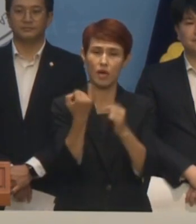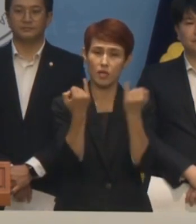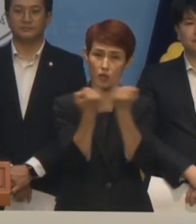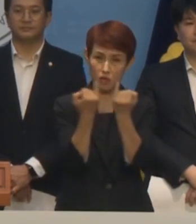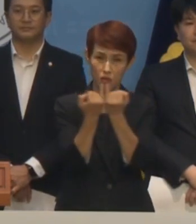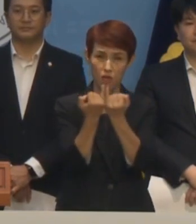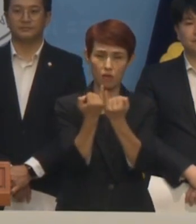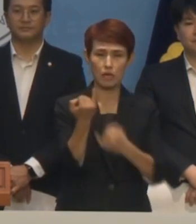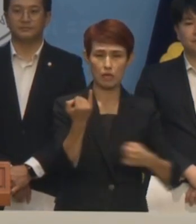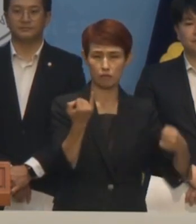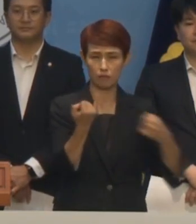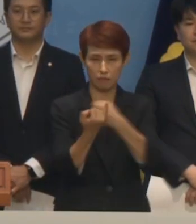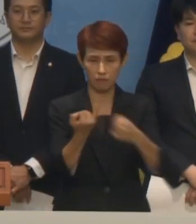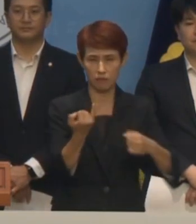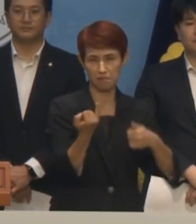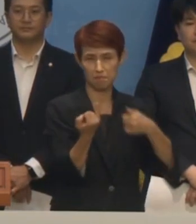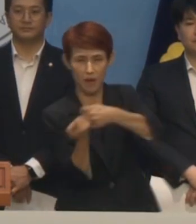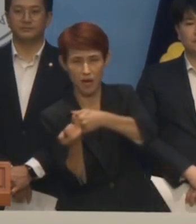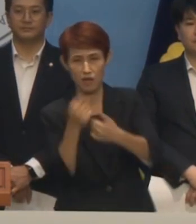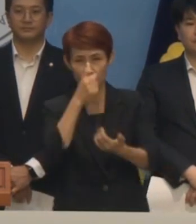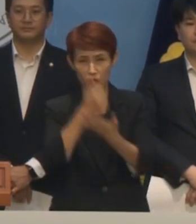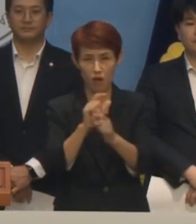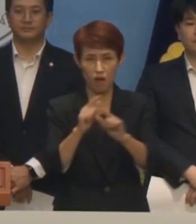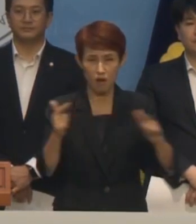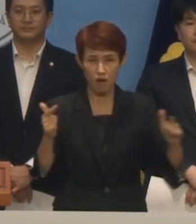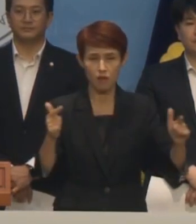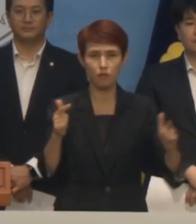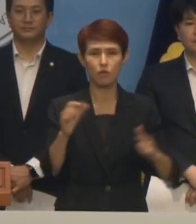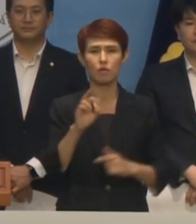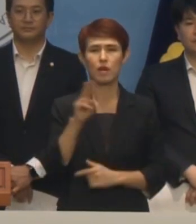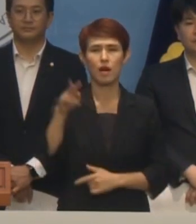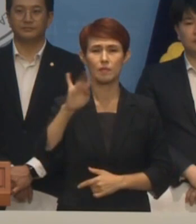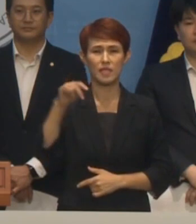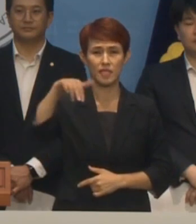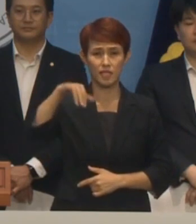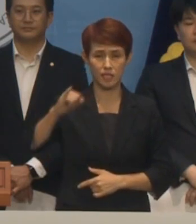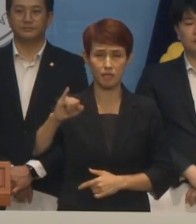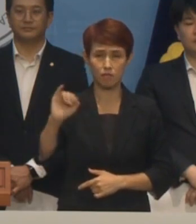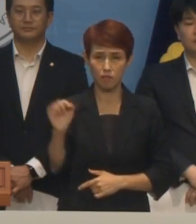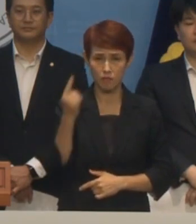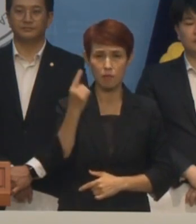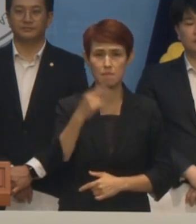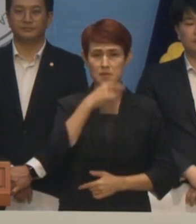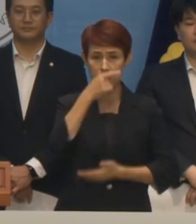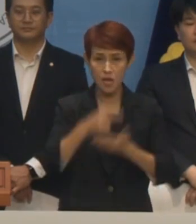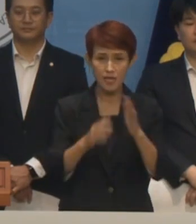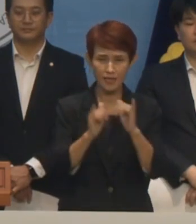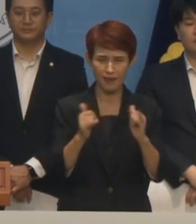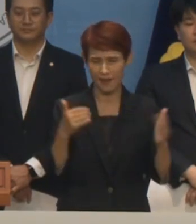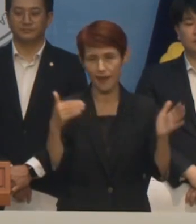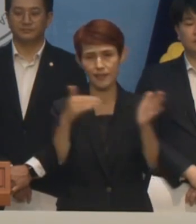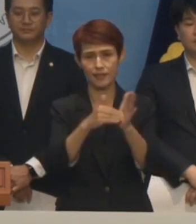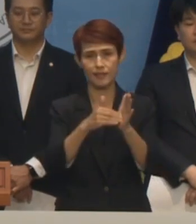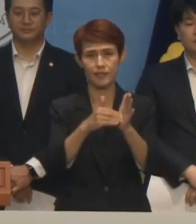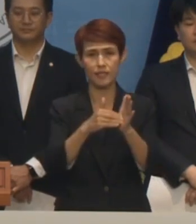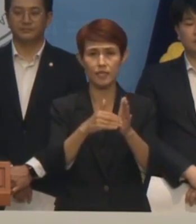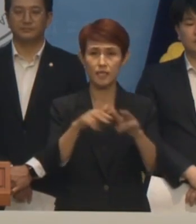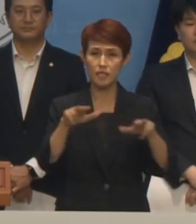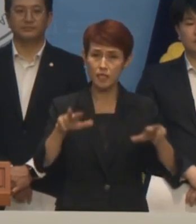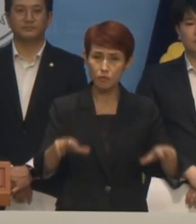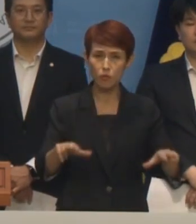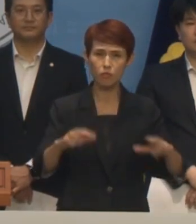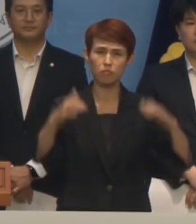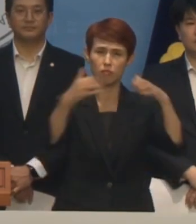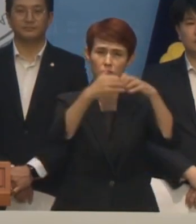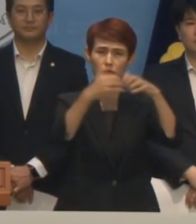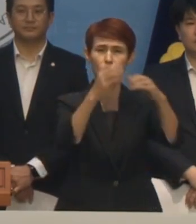범죄와 2014년 8월 쿠르드 야디치족 공격으로 희생된 여성 피해자들까지 바로 지금도